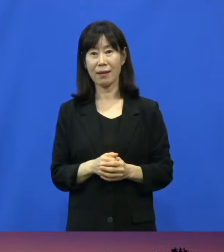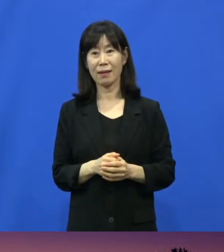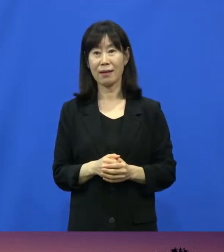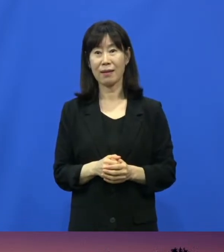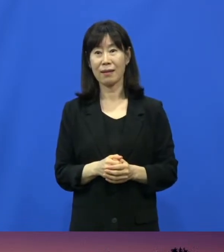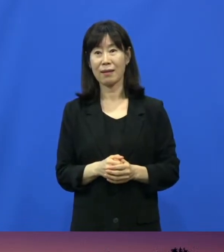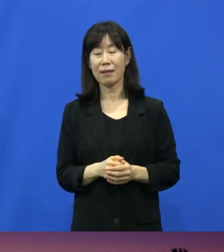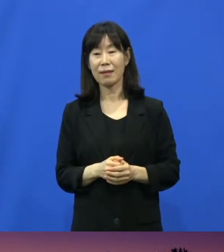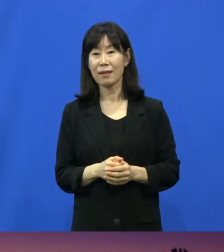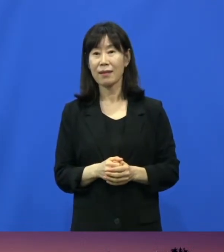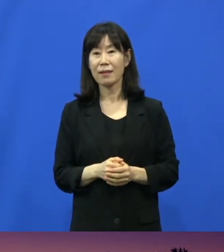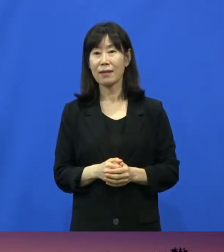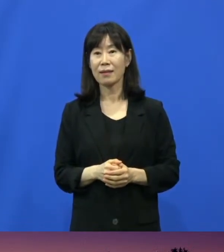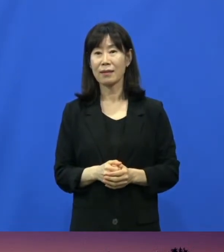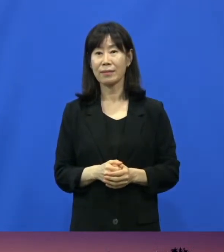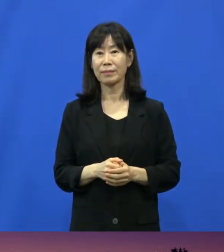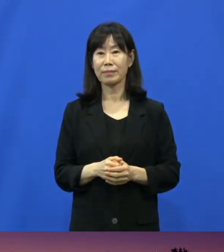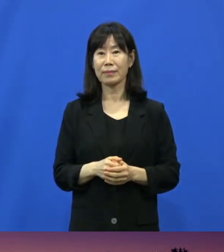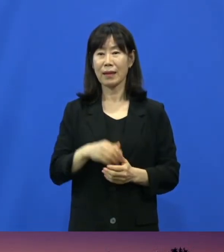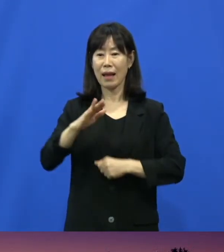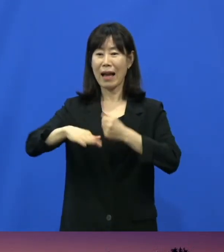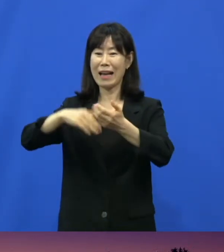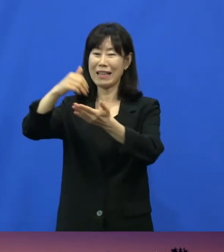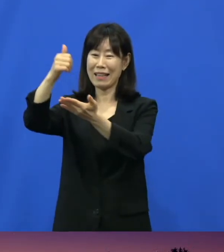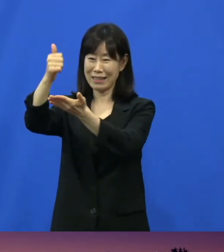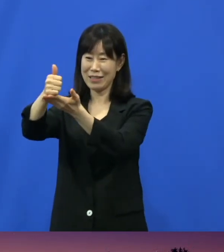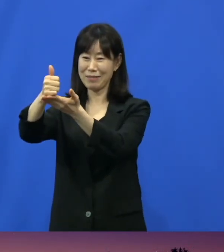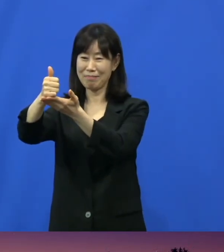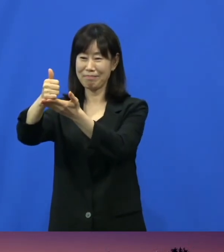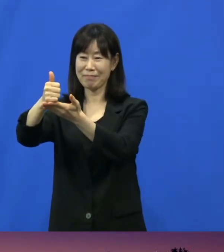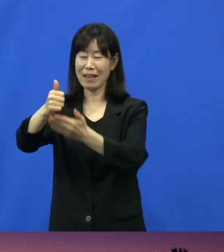하나님 연세 많으세요.